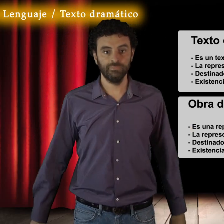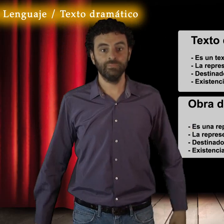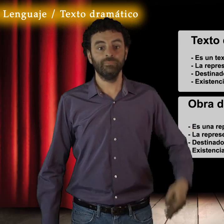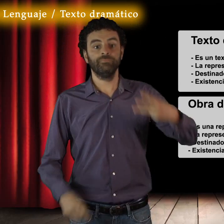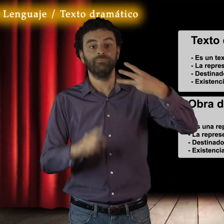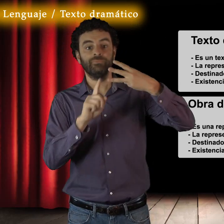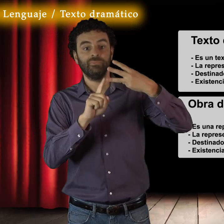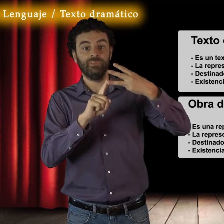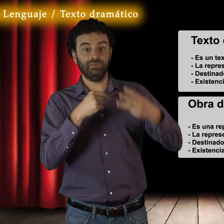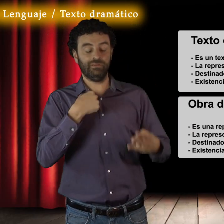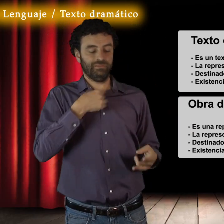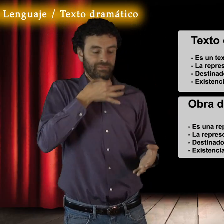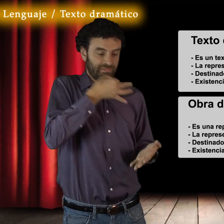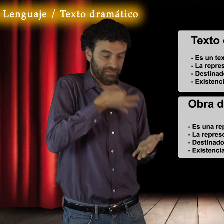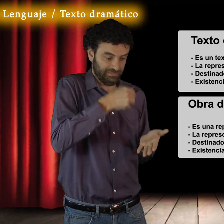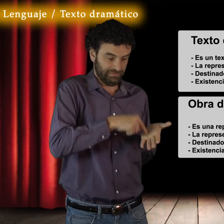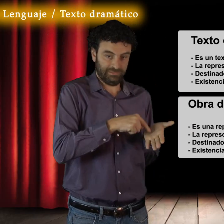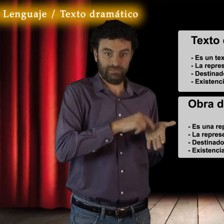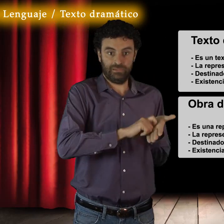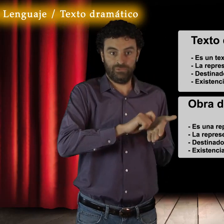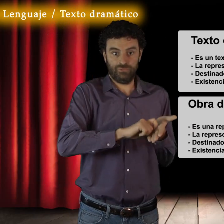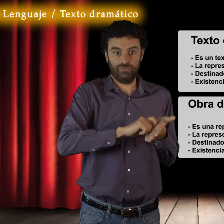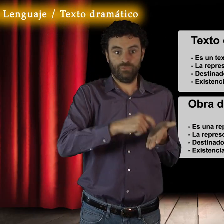imaginación destinado a un